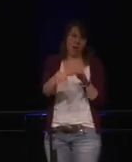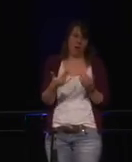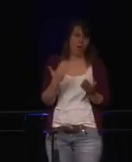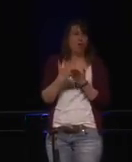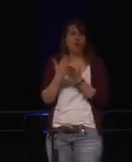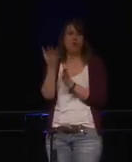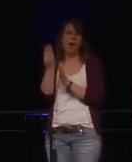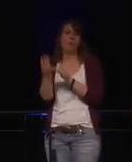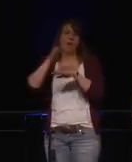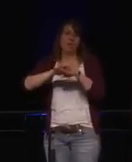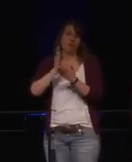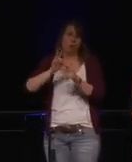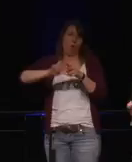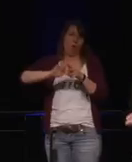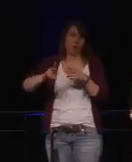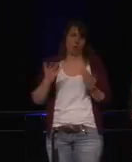archivo solo existía temporariamente